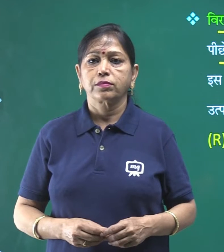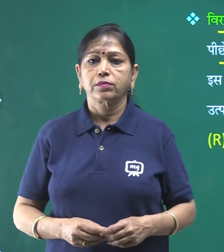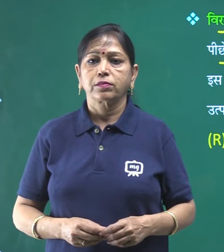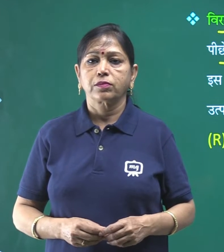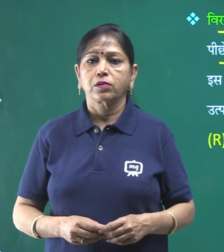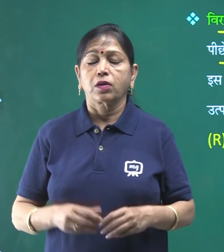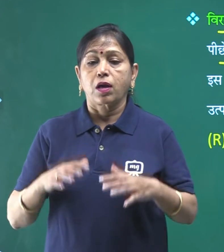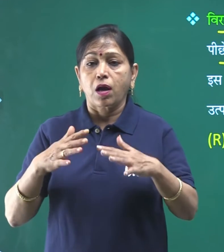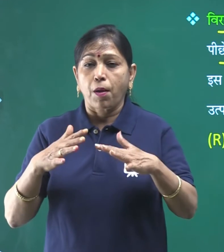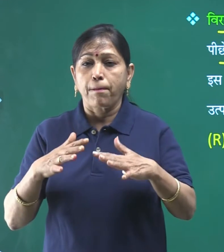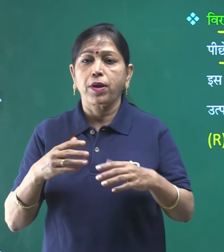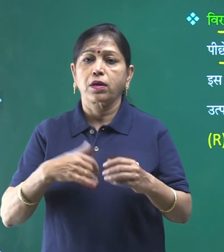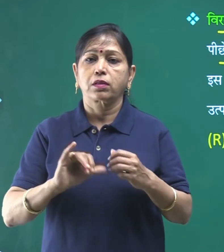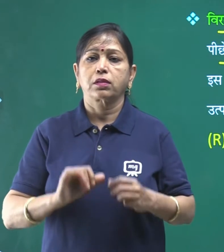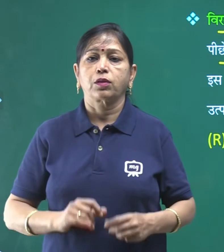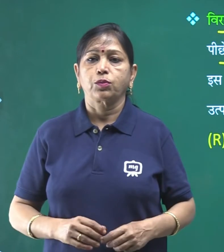कंपन करती है तो